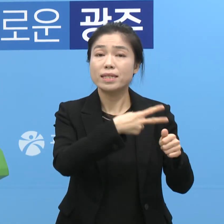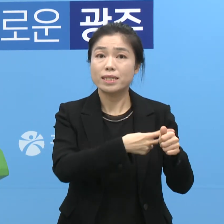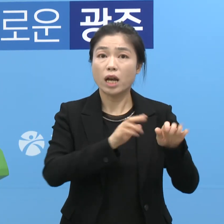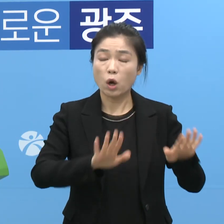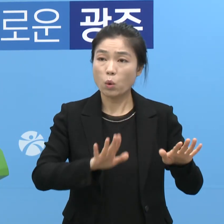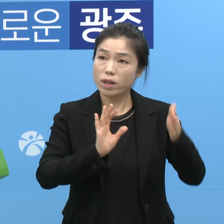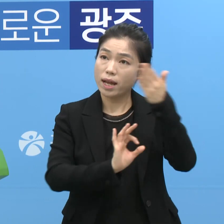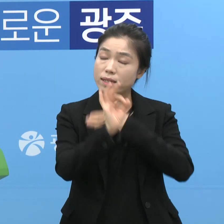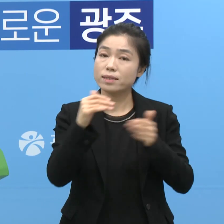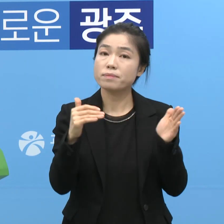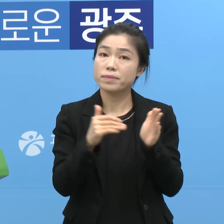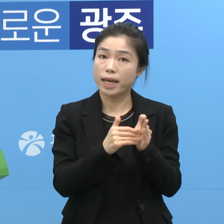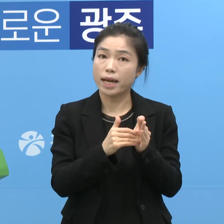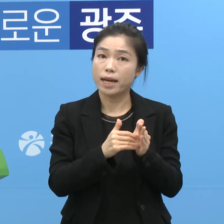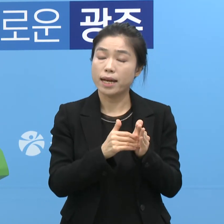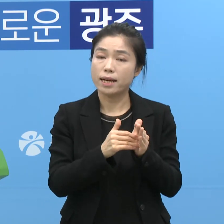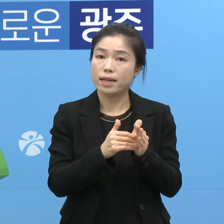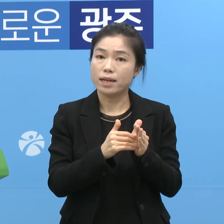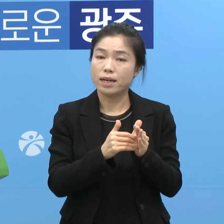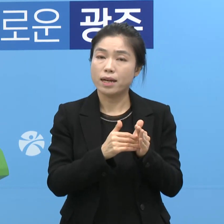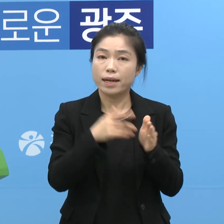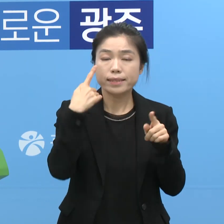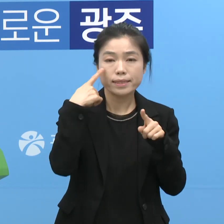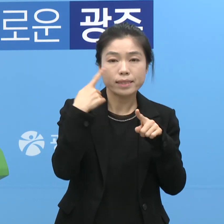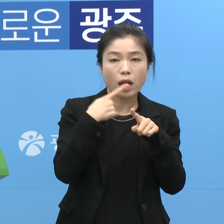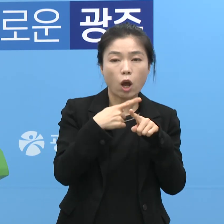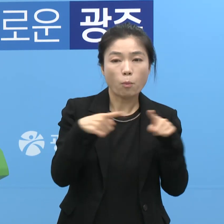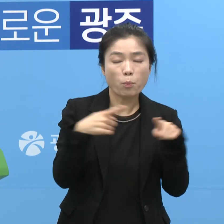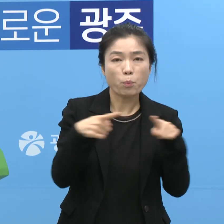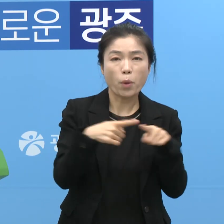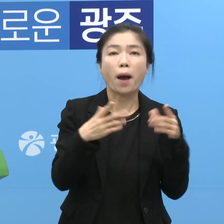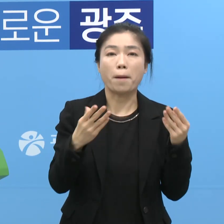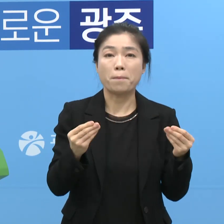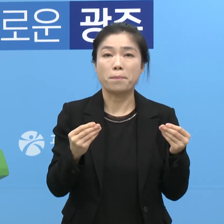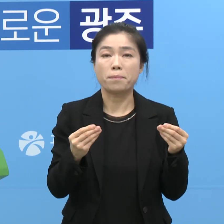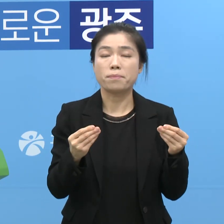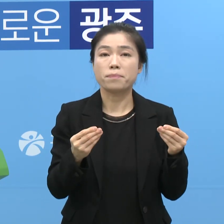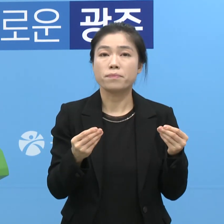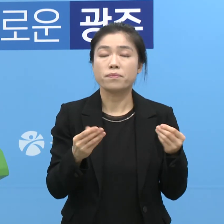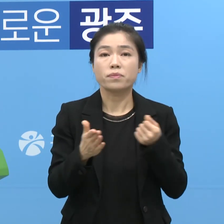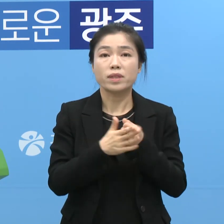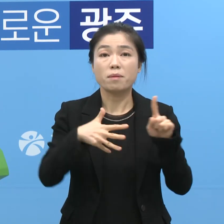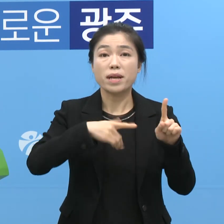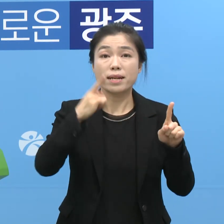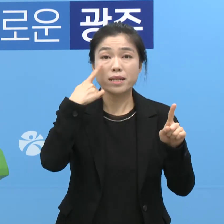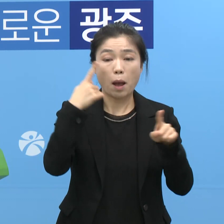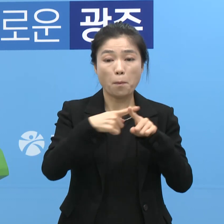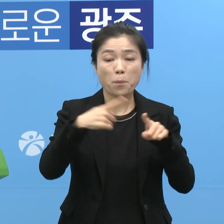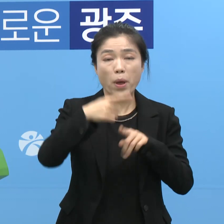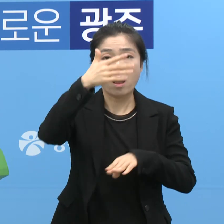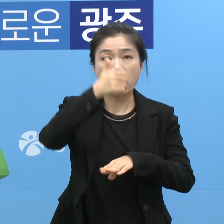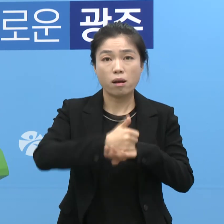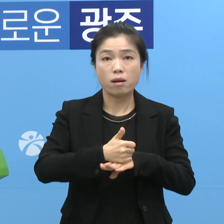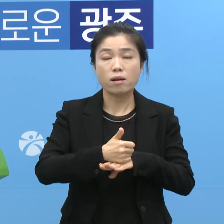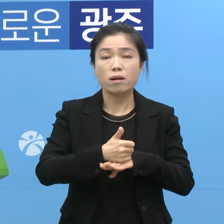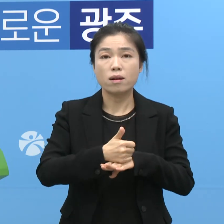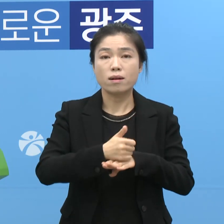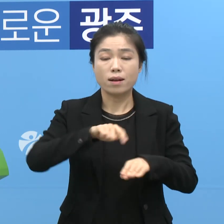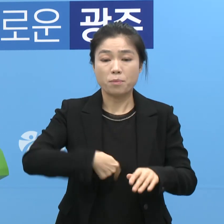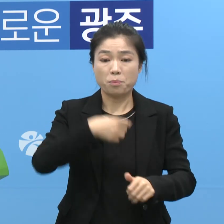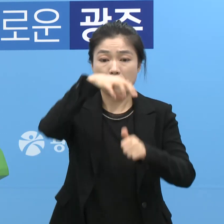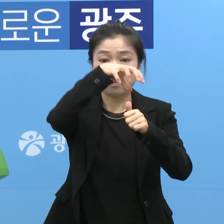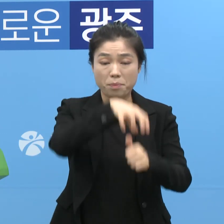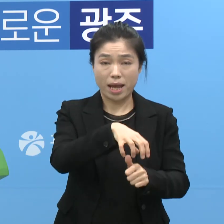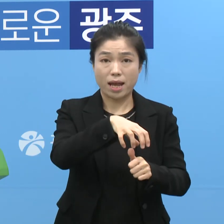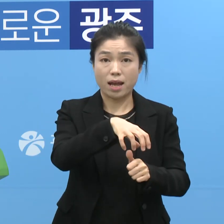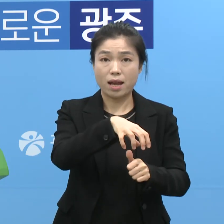오늘 오전까지 에서 전체적으로 평가를 마쳤습니다 그래서 1차 평가 결과 아자 경리